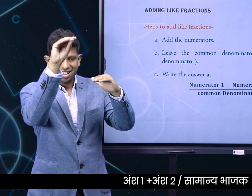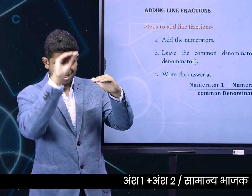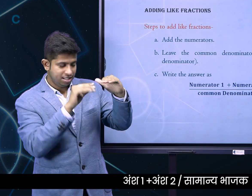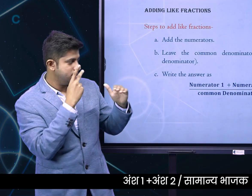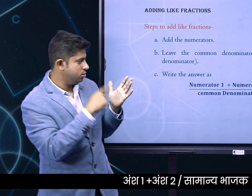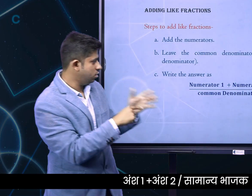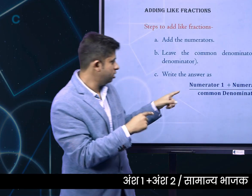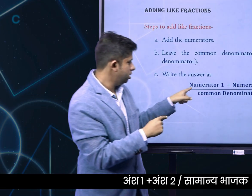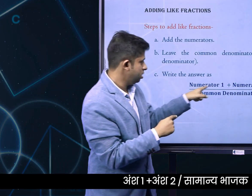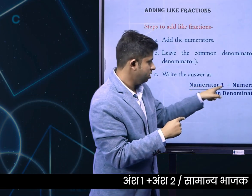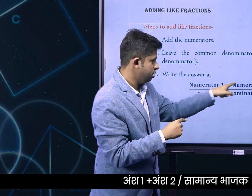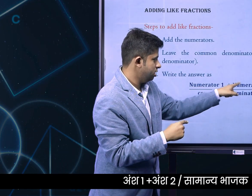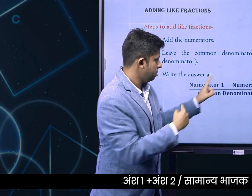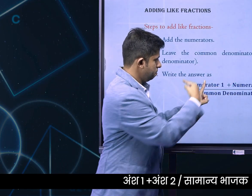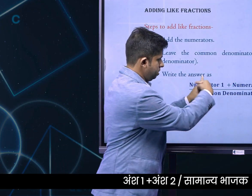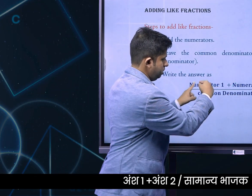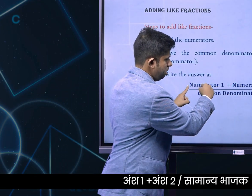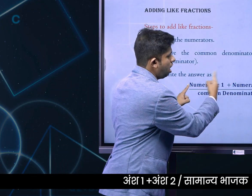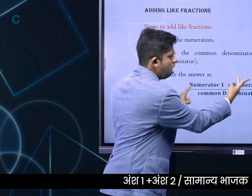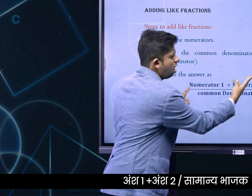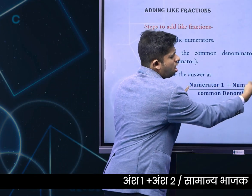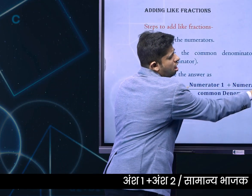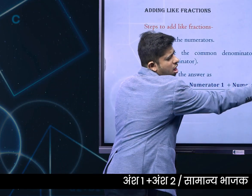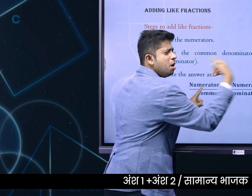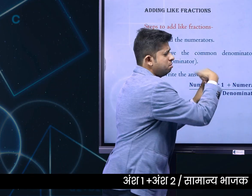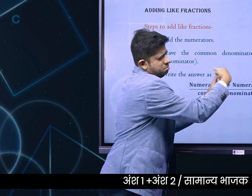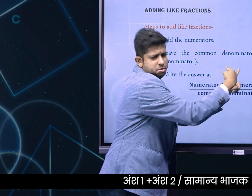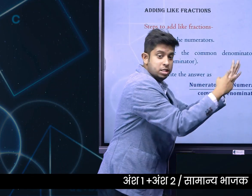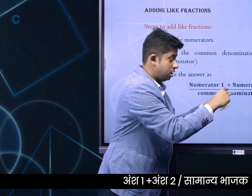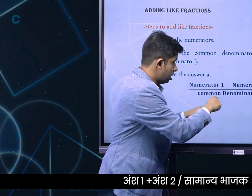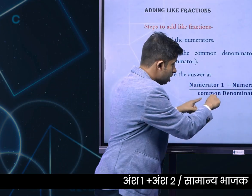अंश 1 अधिक अंश 2 भागिले सामान्य भाजक.